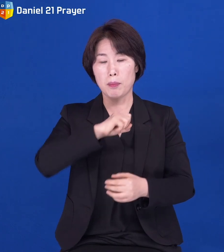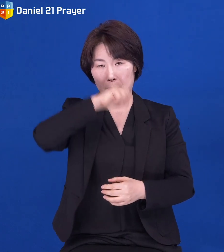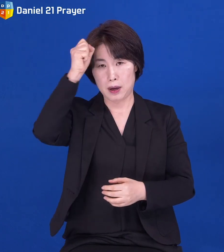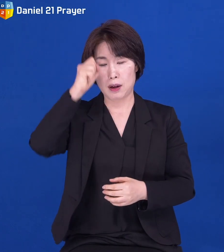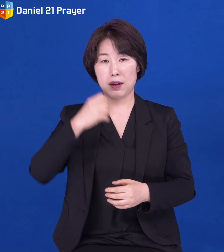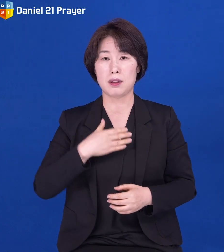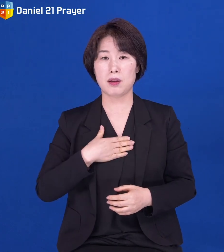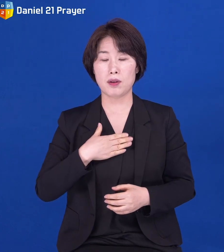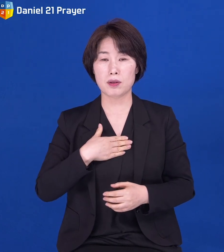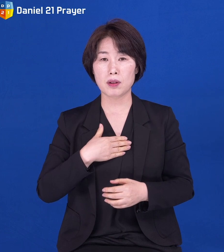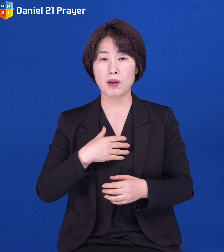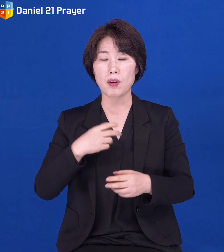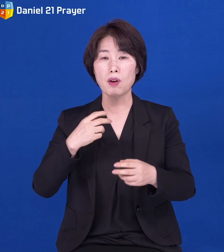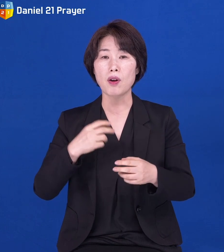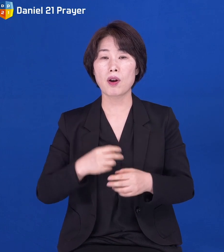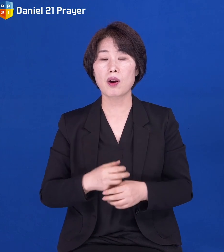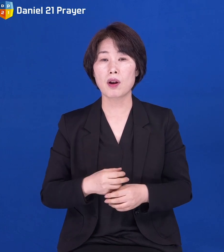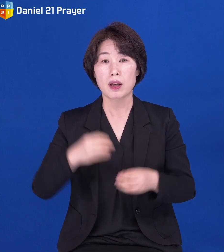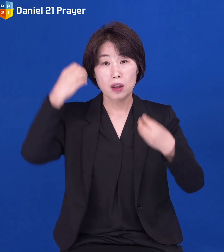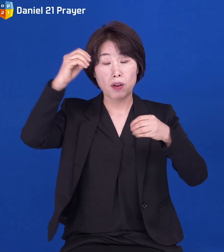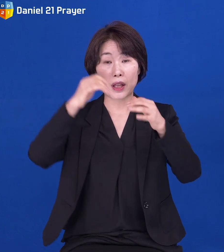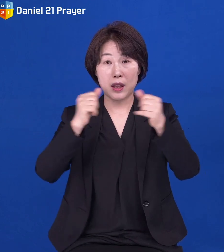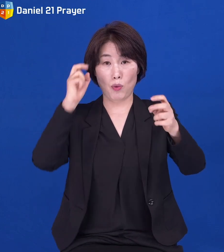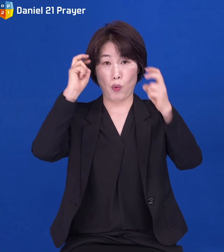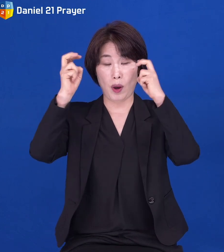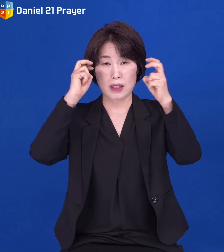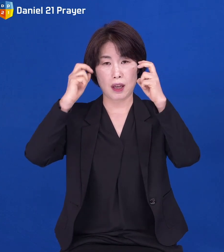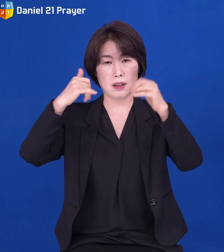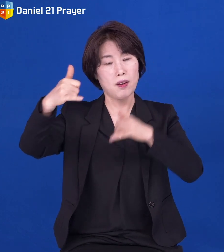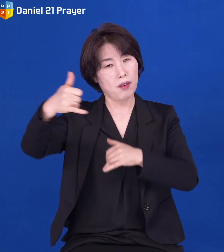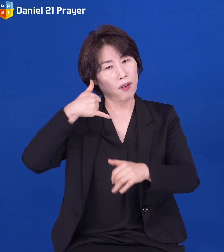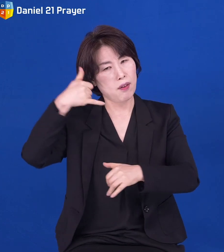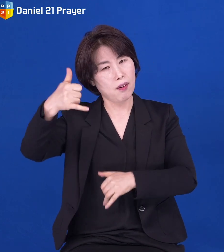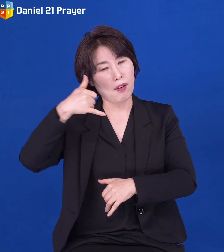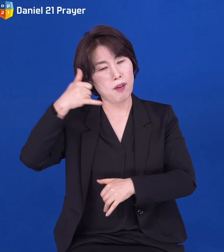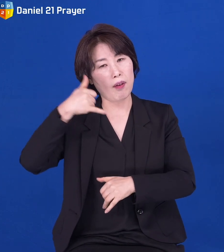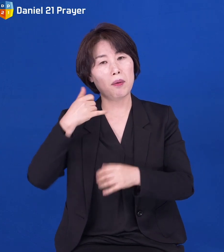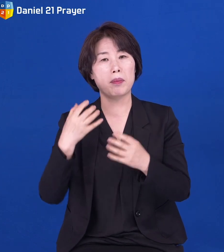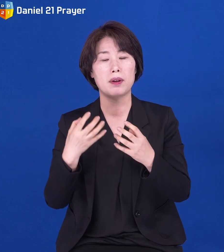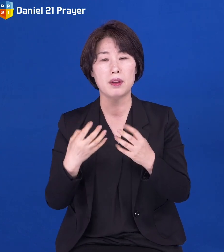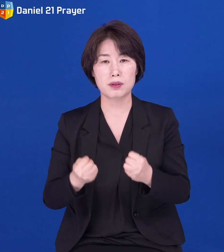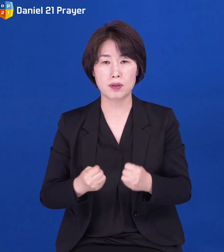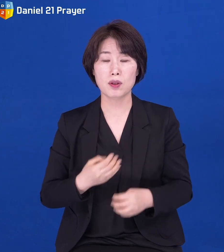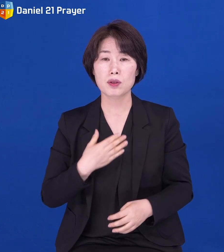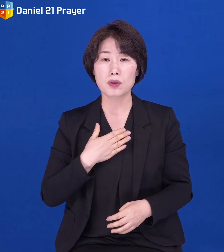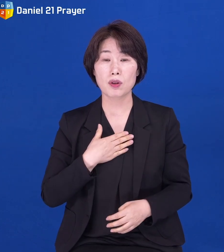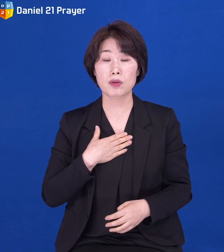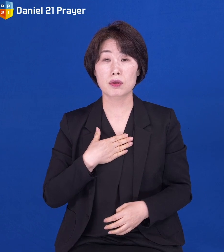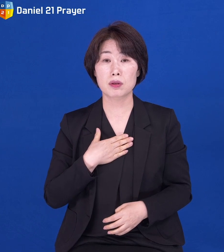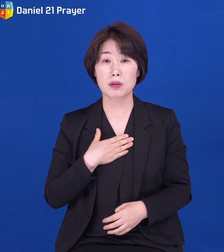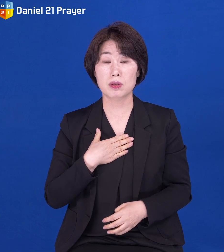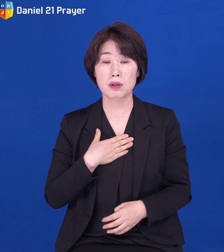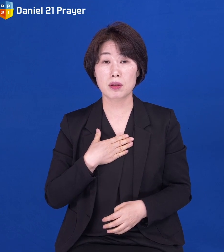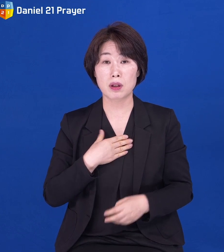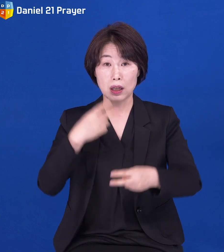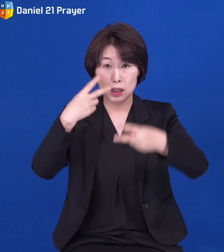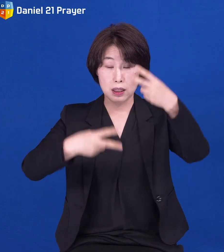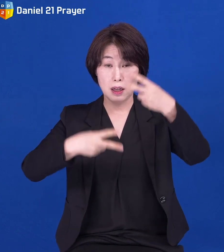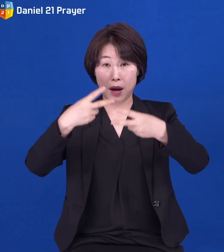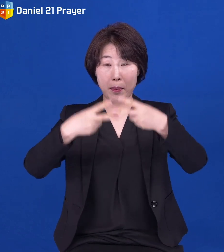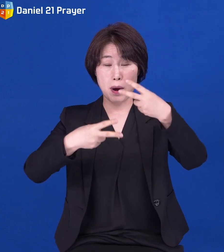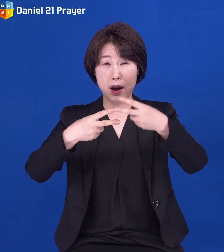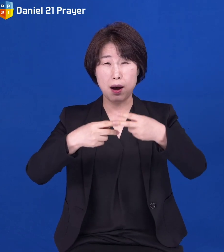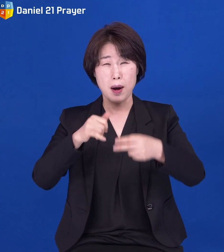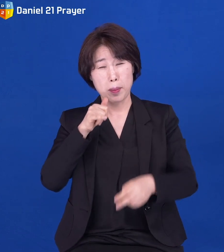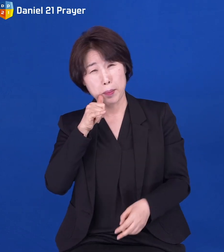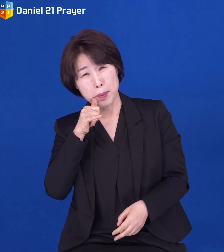연락을 받았었는데, 저는 감히 생각도 못했죠. 왜냐면 저는 어렸을 때 드라마 광팬이었거든요. 그래서 연예인들이